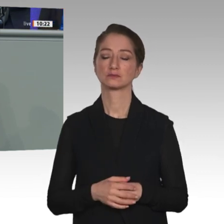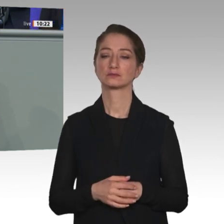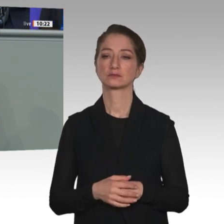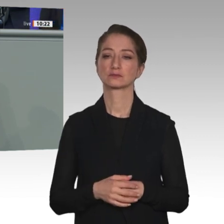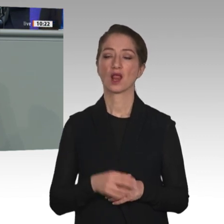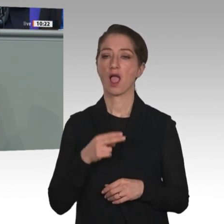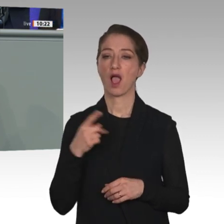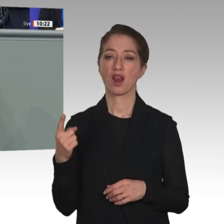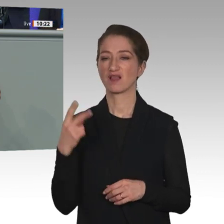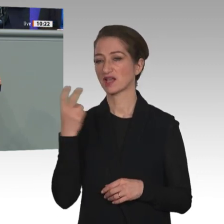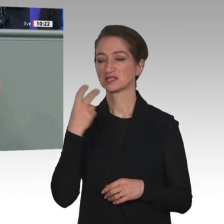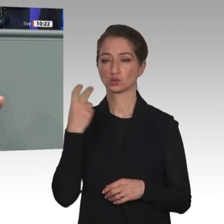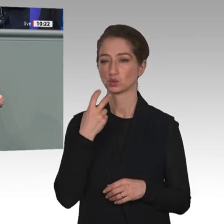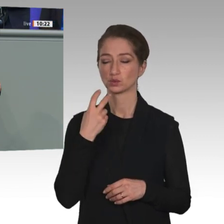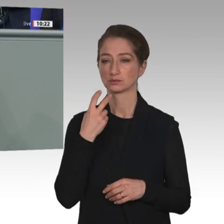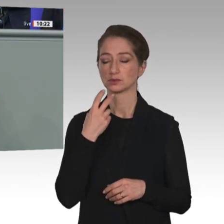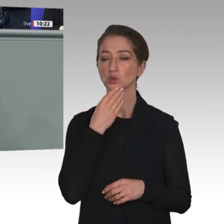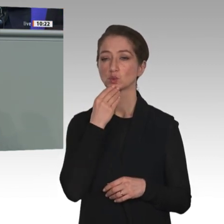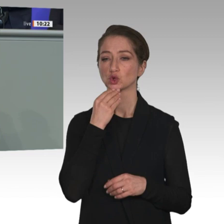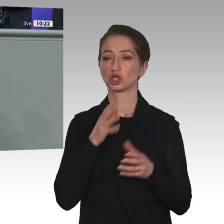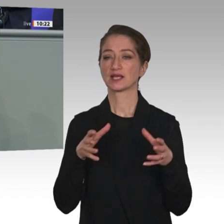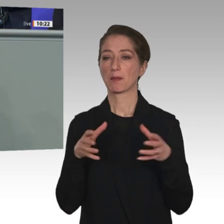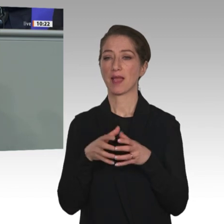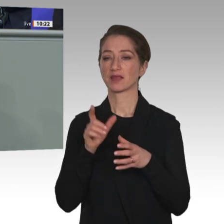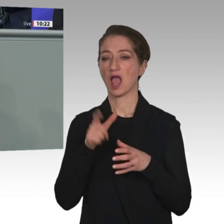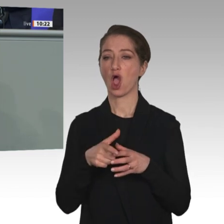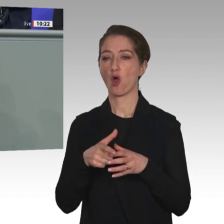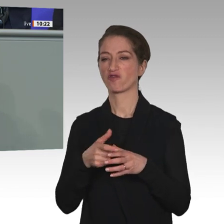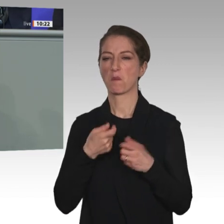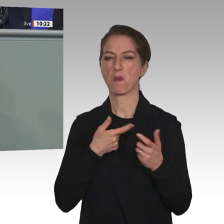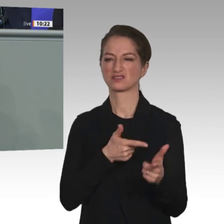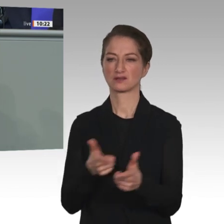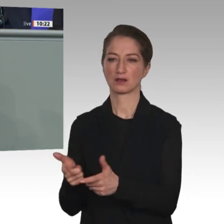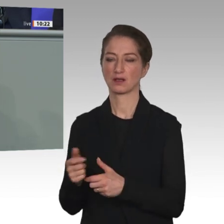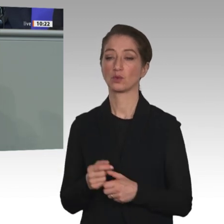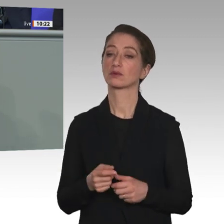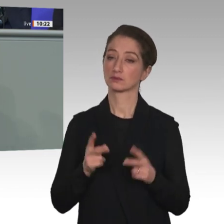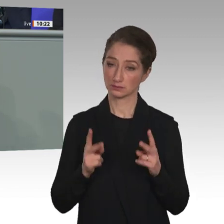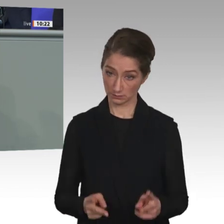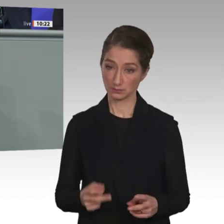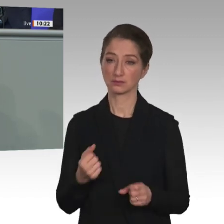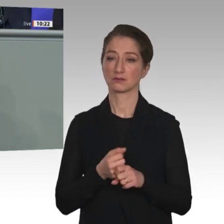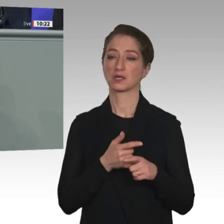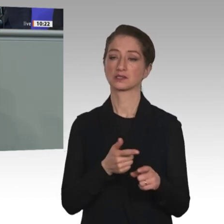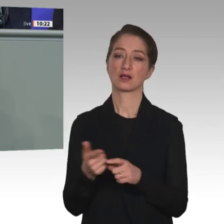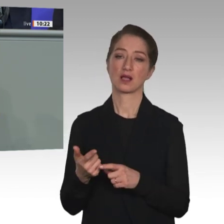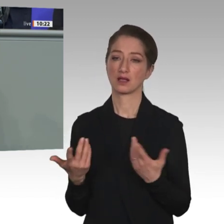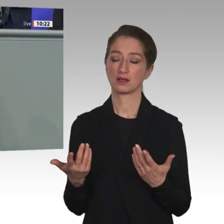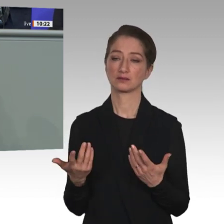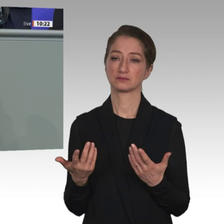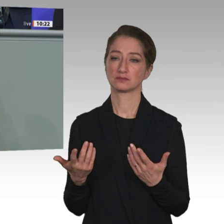in Halle. Und es war das tatsächlich verübte Massaker an ausländischen Mitbürgern und Mitbürgern